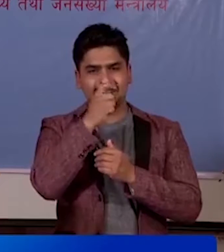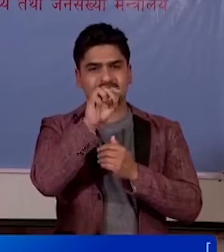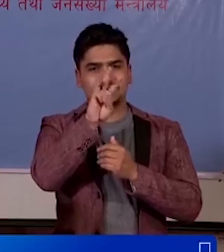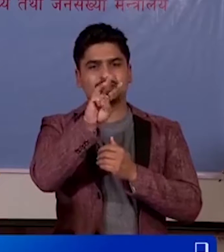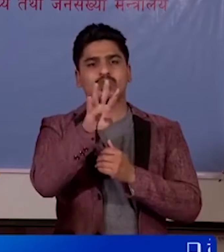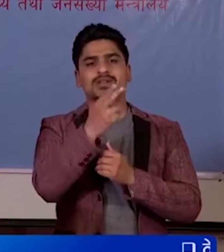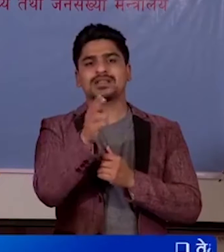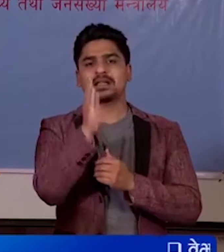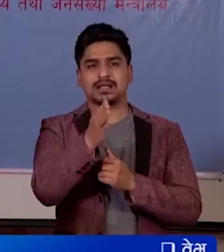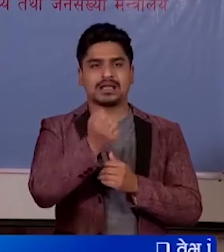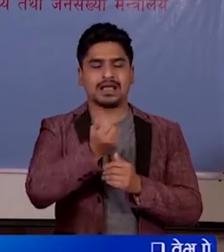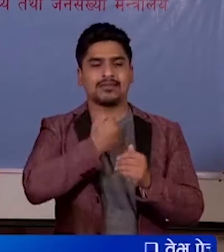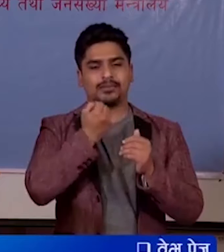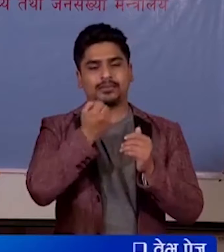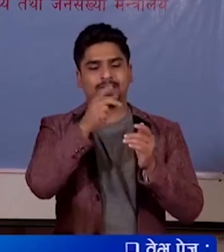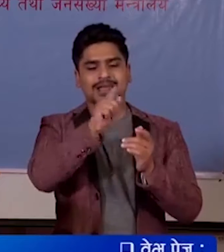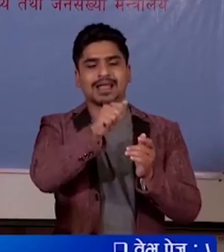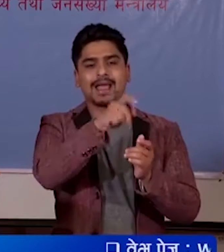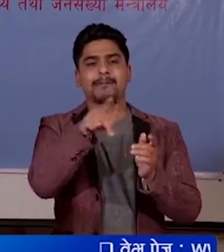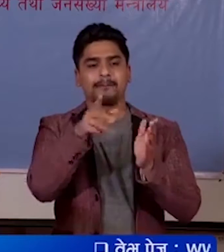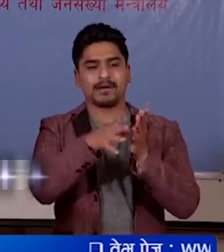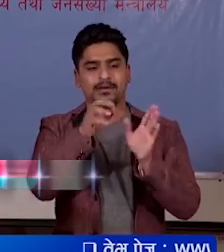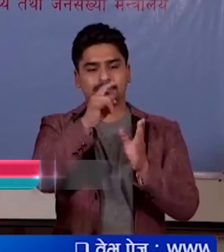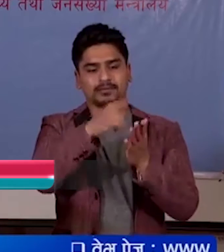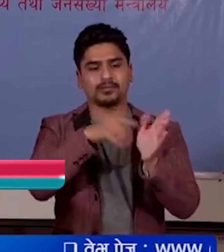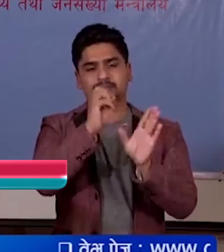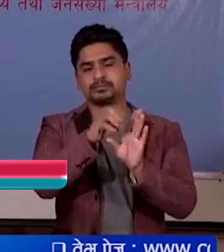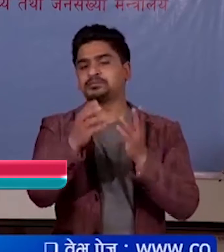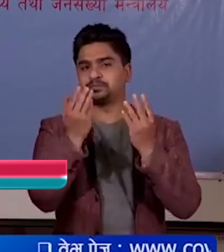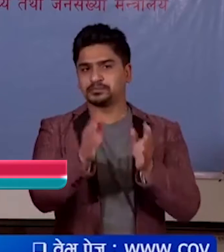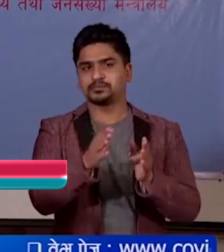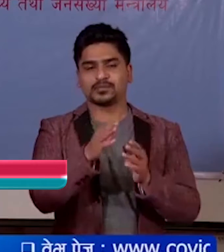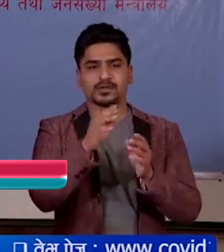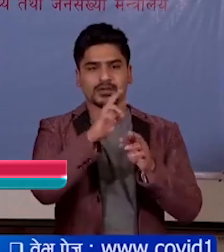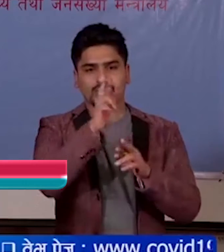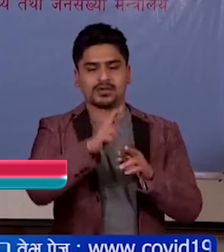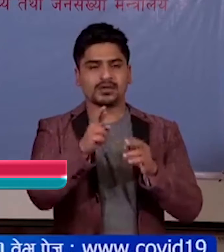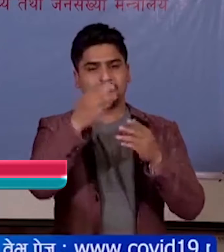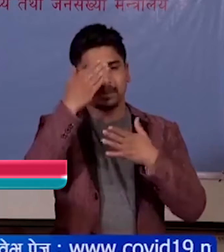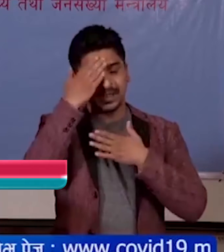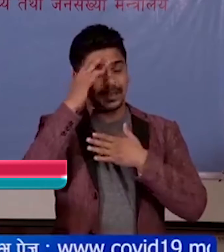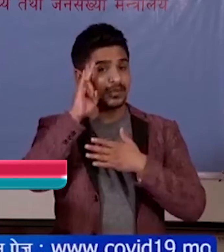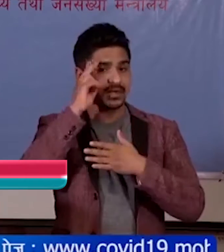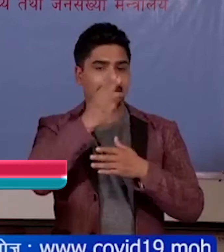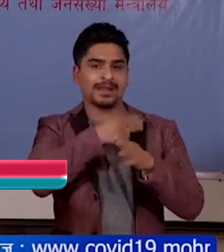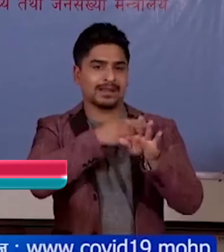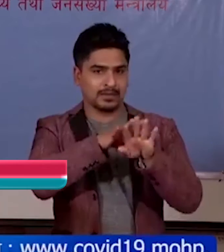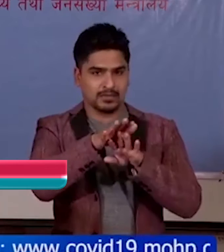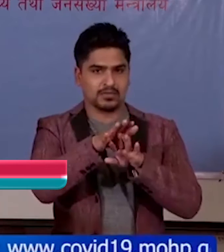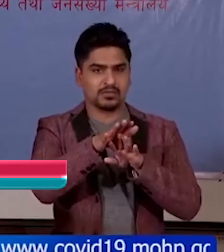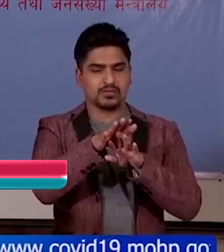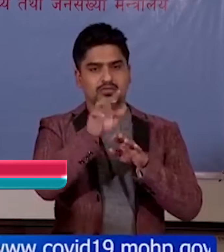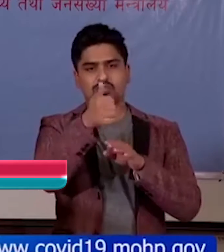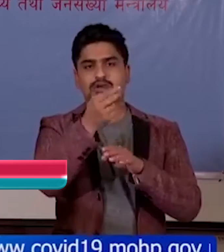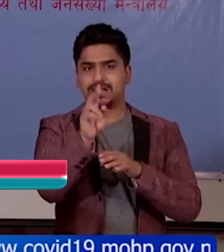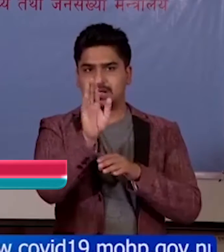18,434 जनाले आफ्नो स्वमूल्याङ्कनको लागि इन्ट्री गराइसक्नु भएको छ र रेड जोनमा गत 24 घण्टामा 6 जना हुनुहुन्छ। यसरी कुल